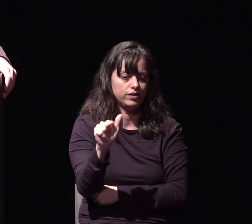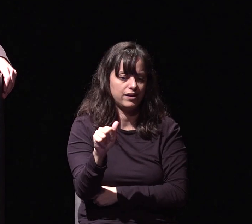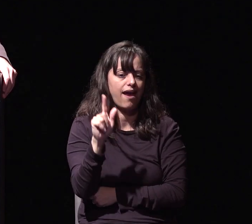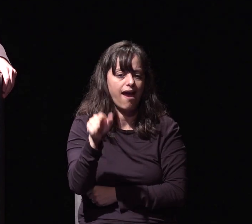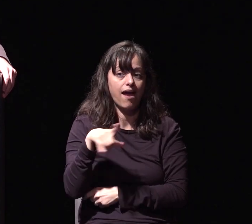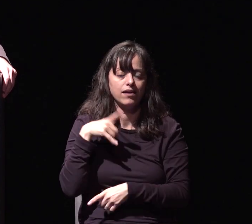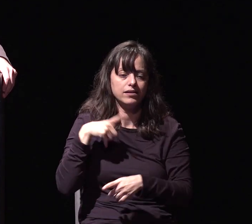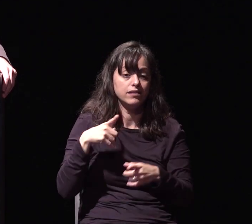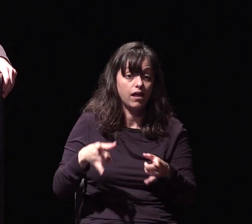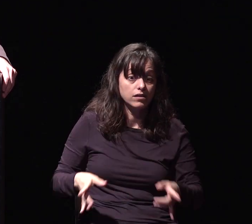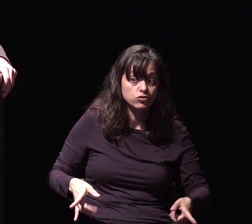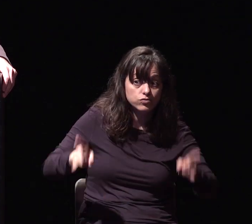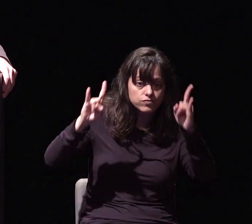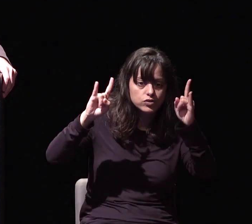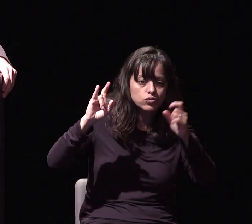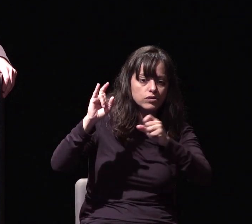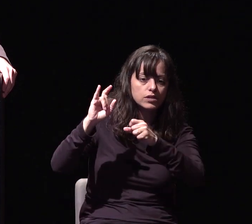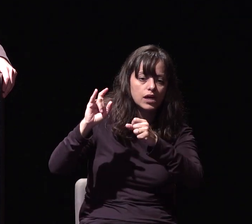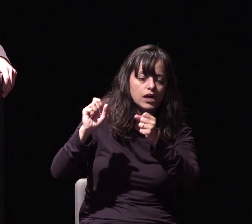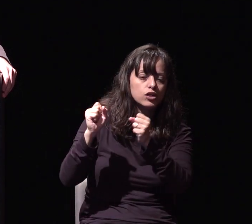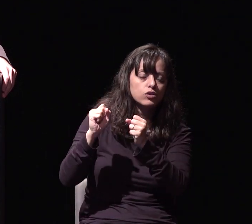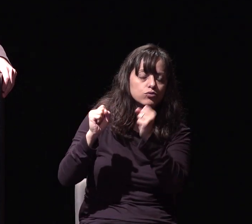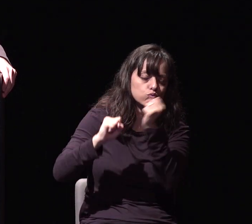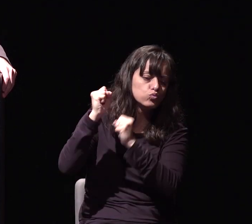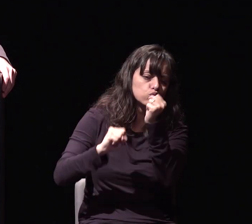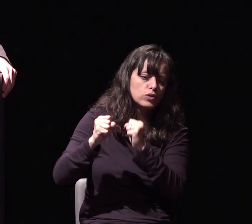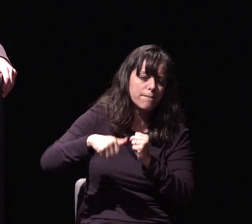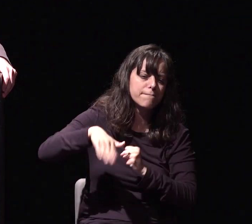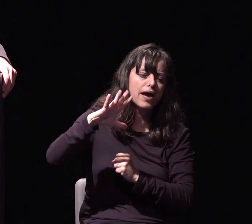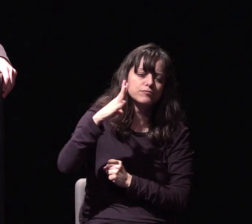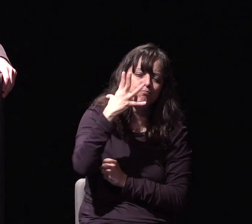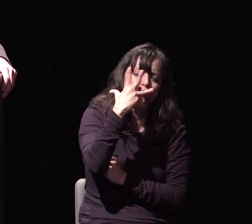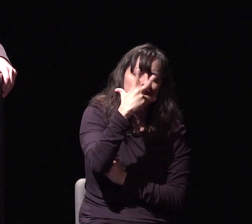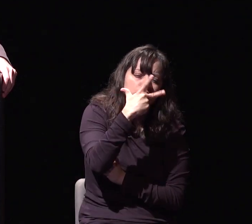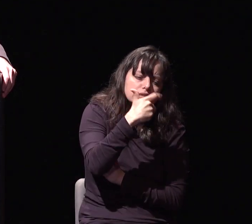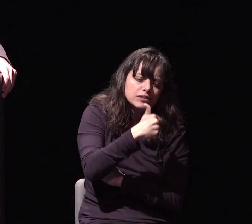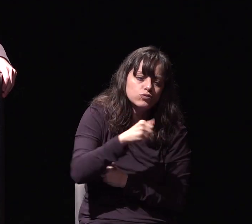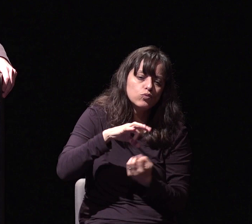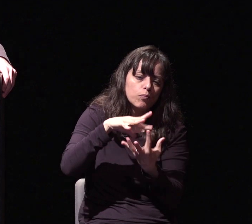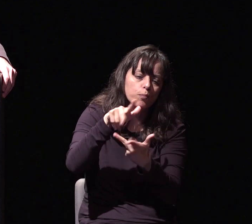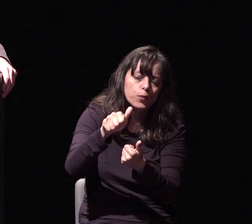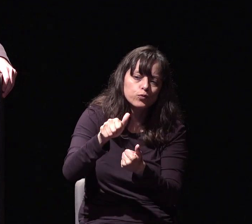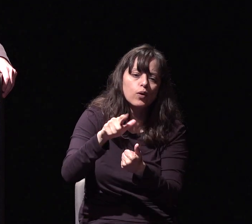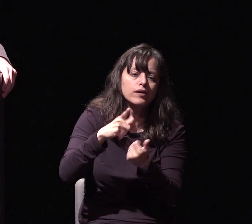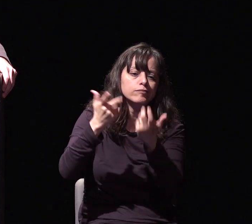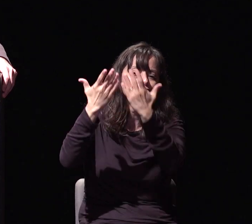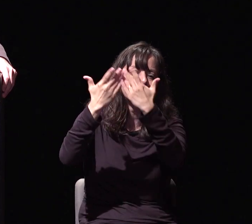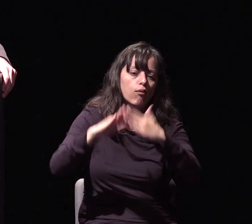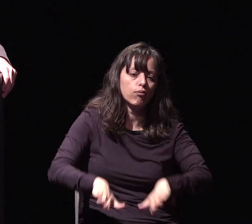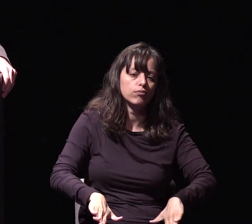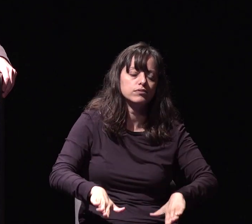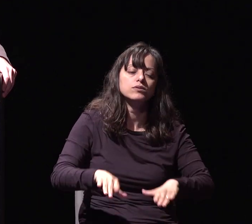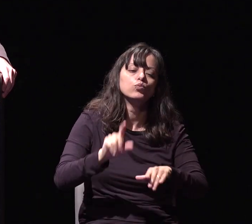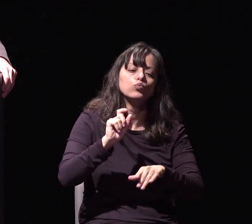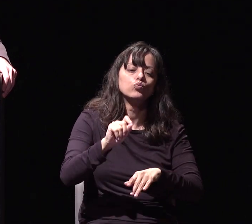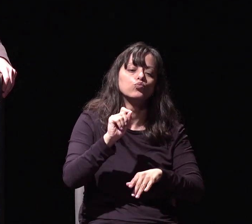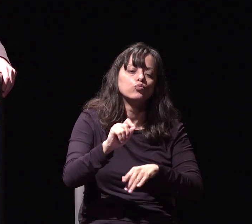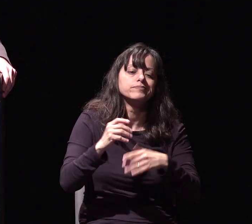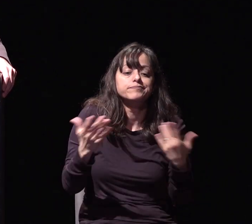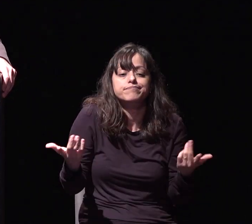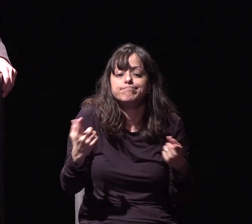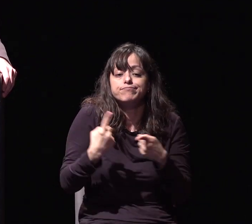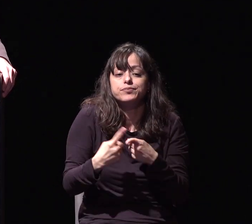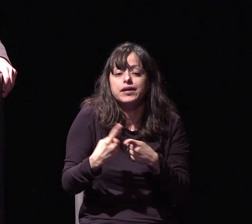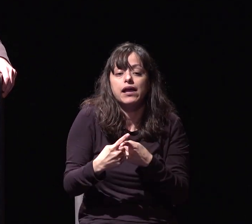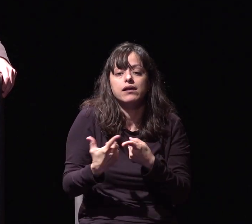mais bonitos do mundo, eu não tenho muita dúvida disso, e que foi demolido. Com um dos